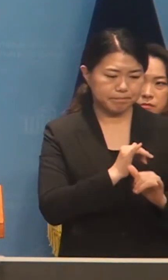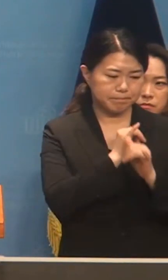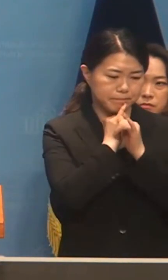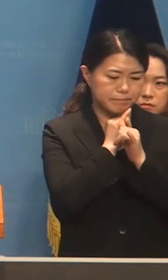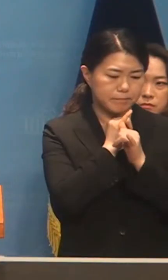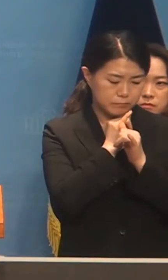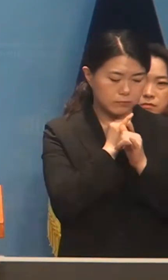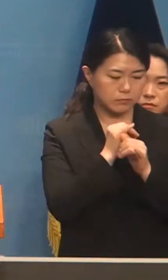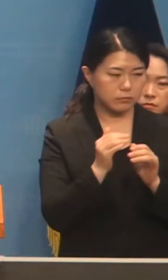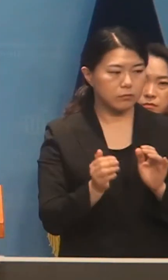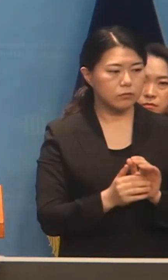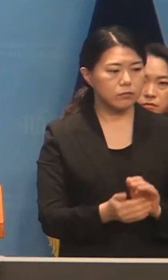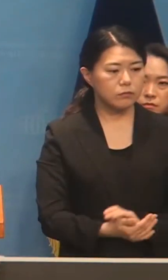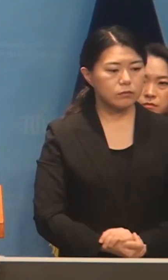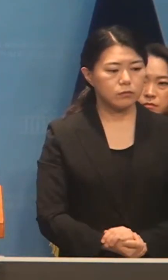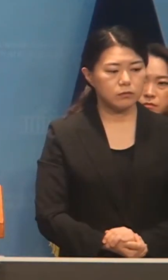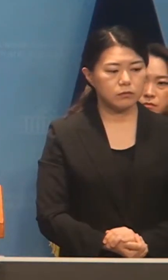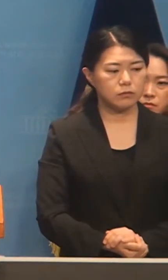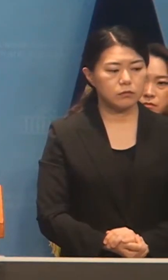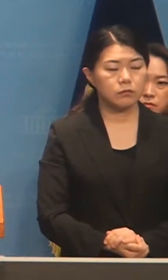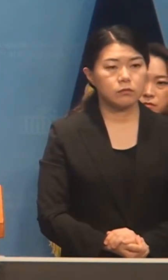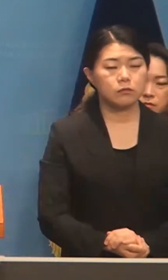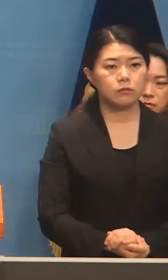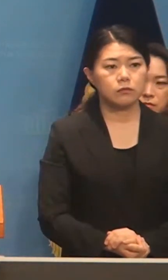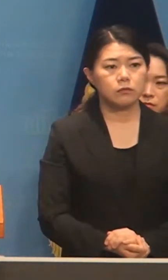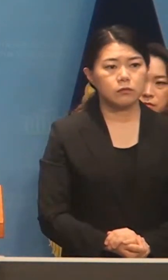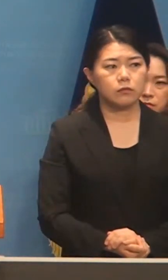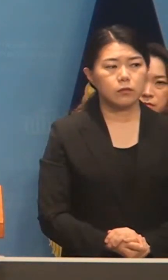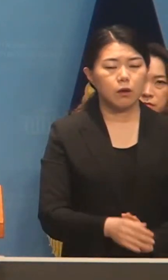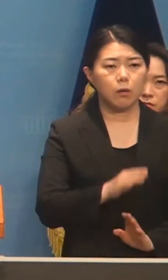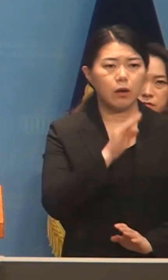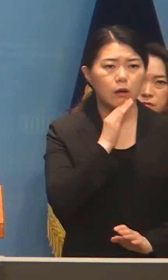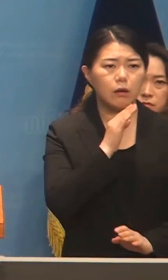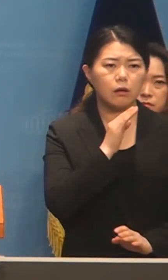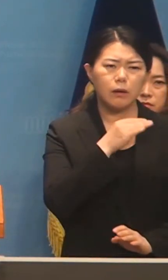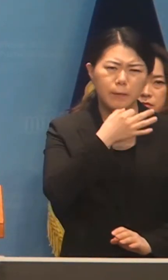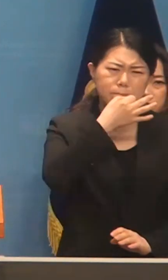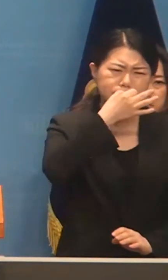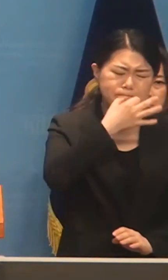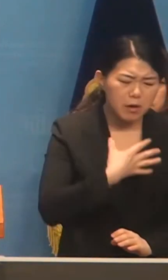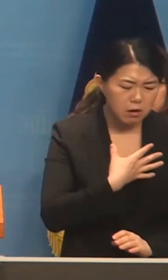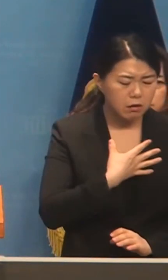목숨을 끊었습니다. 얼마나 힘들었으면,